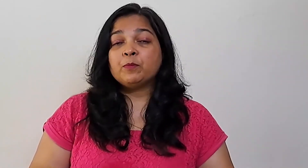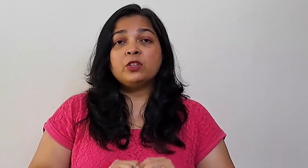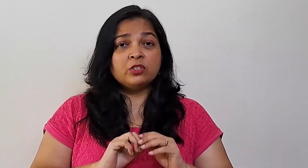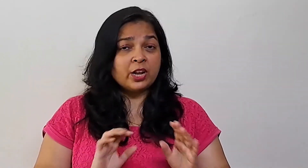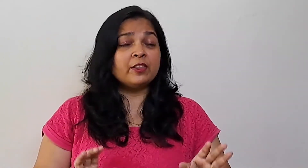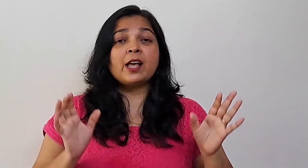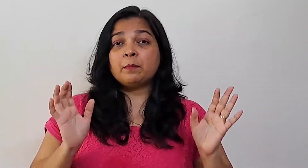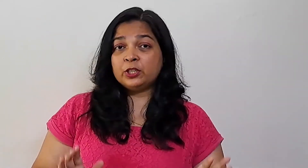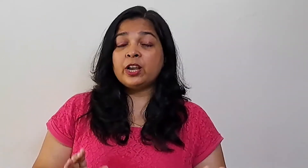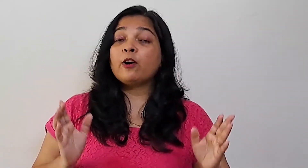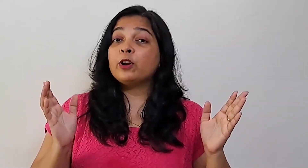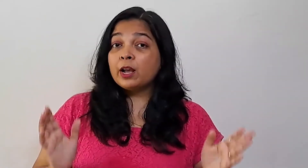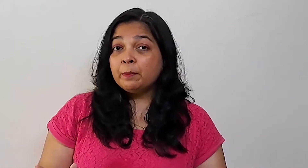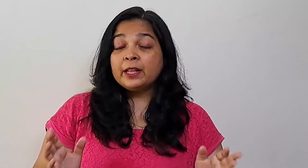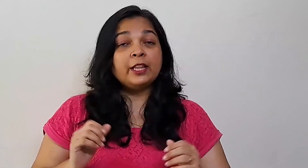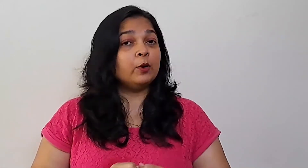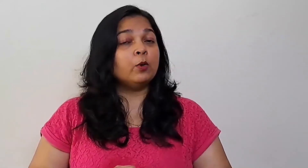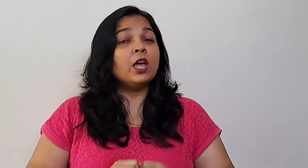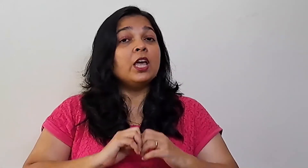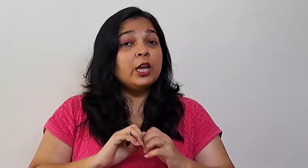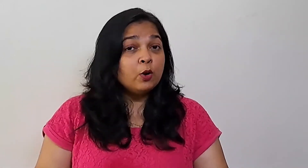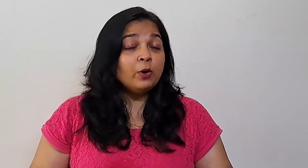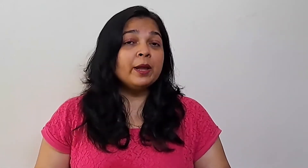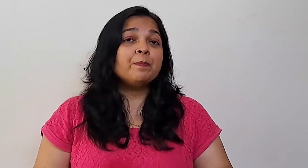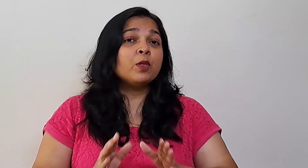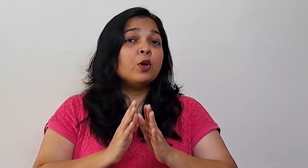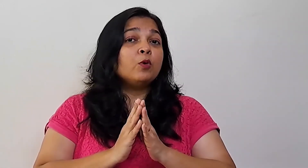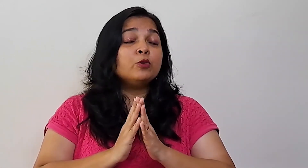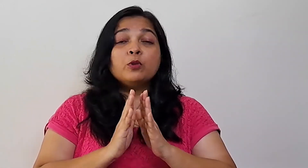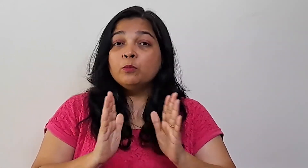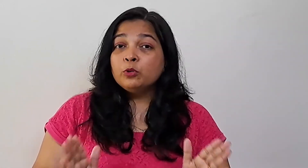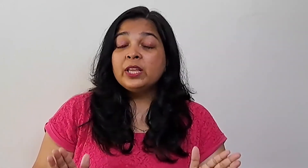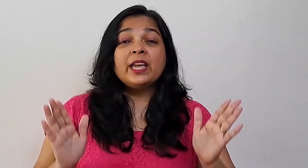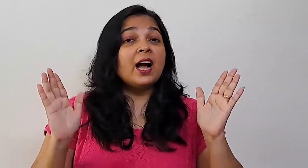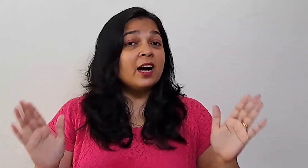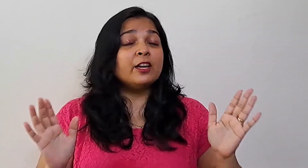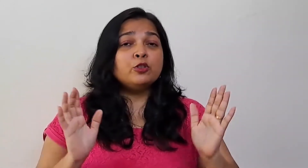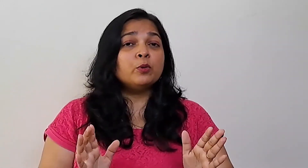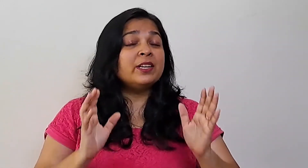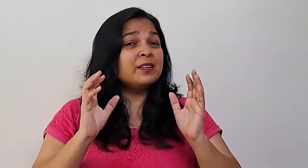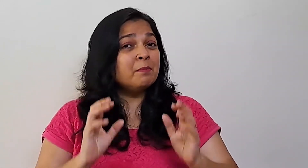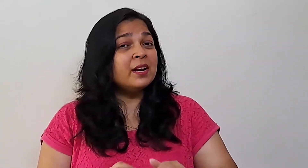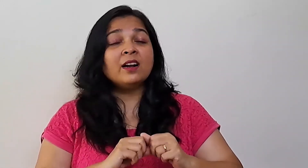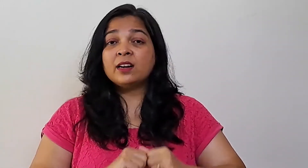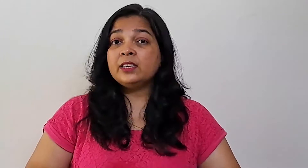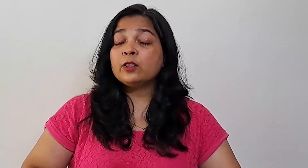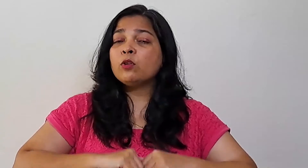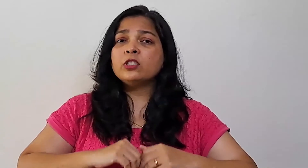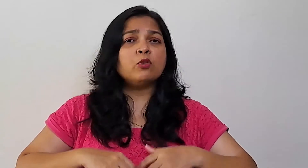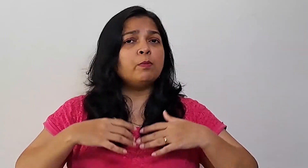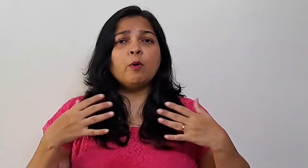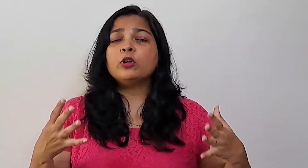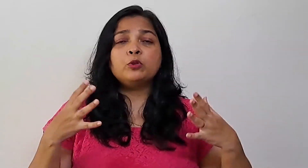ਲੜਕੇ, ਸ਼ਦਰਕ, ਮੇਸ਼ਕ ਤੇ ਅਬਦਨੇਗੋ, ਇਹਨਾਂ ਨੇ ਉਸ ਮੂਰਤੀ ਦੇ ਅੱਗੇ ਝੁਕਣ ਤੋਂ ਮਨਾ ਕਰ ਦਿੱਤਾ